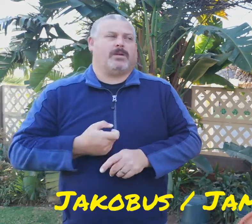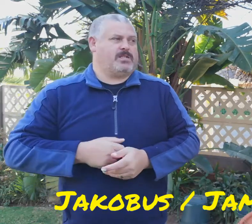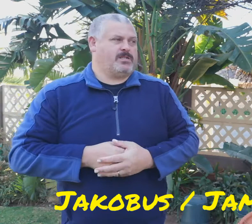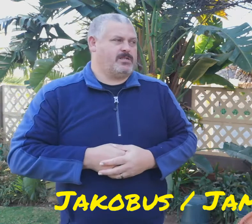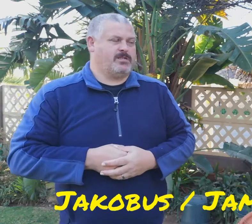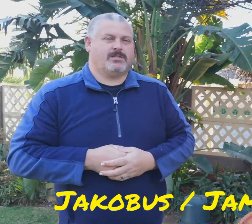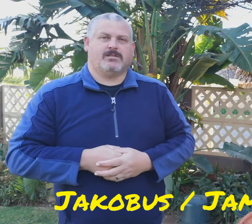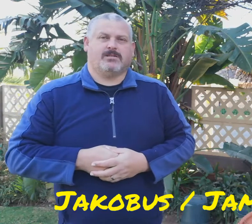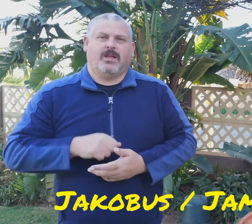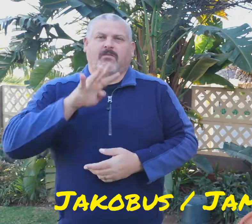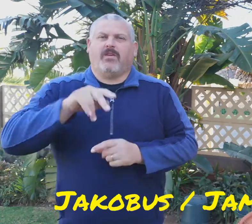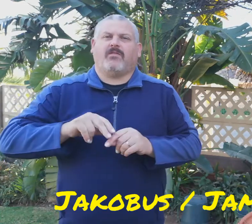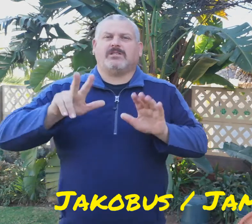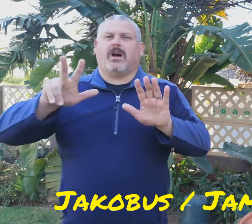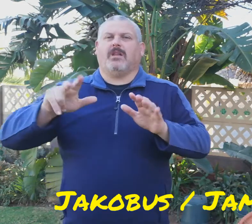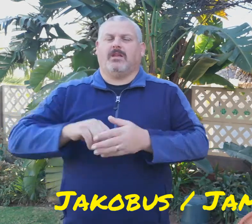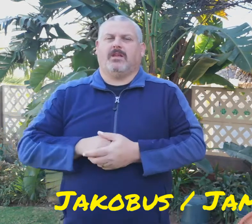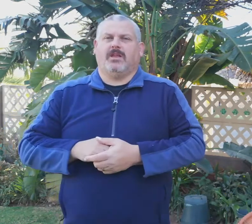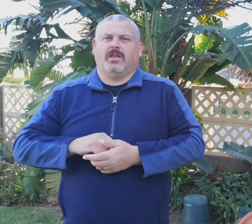Jakobus, 4 vers 8.